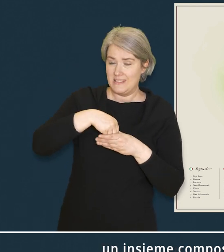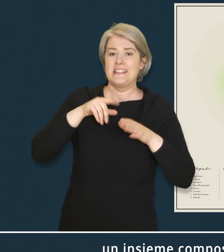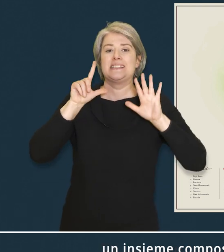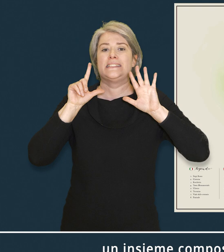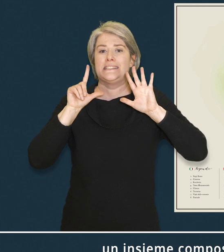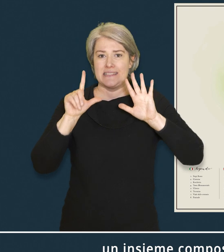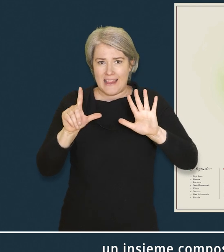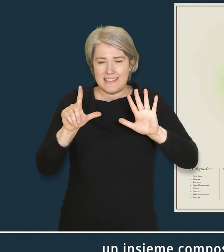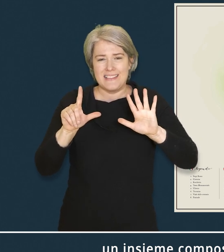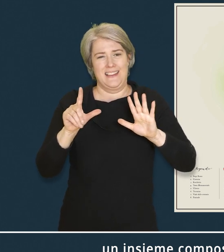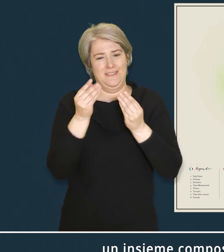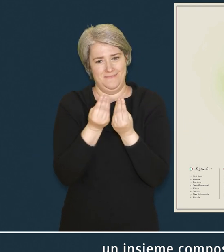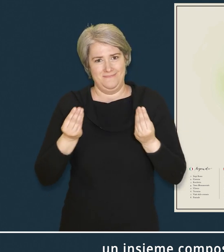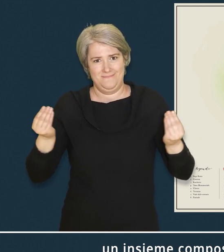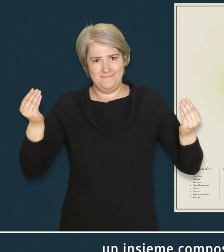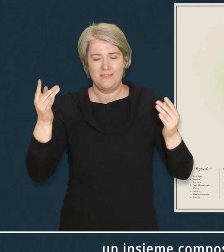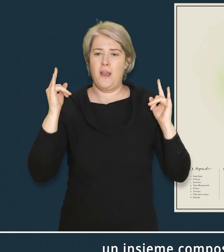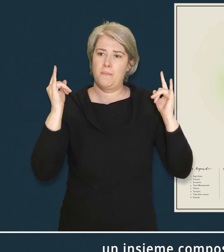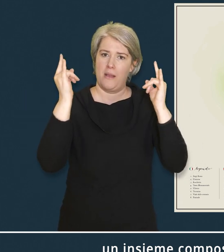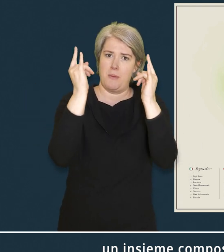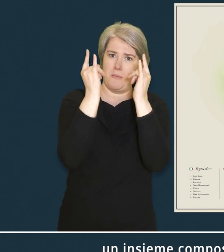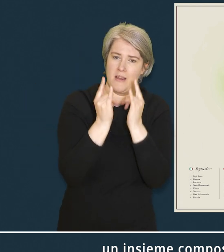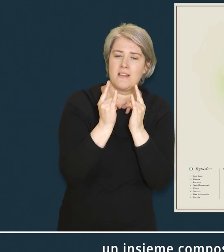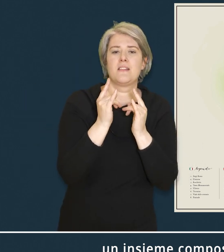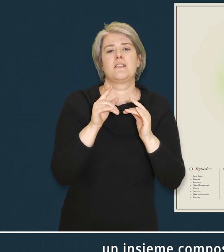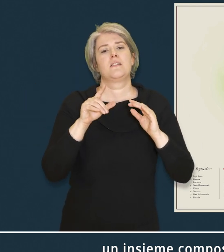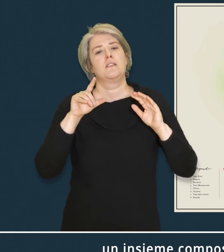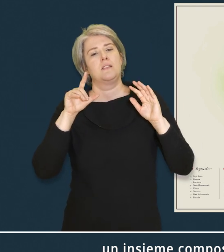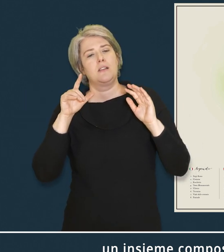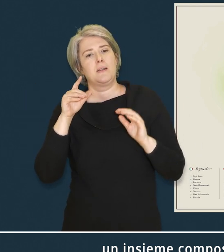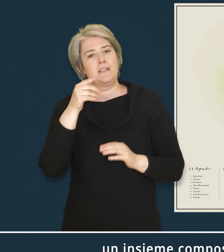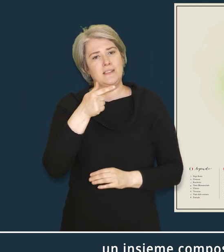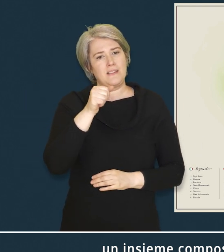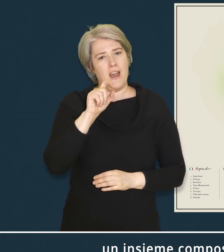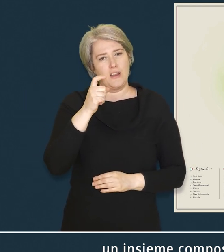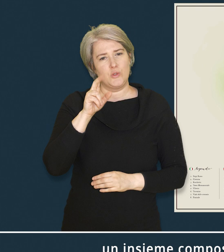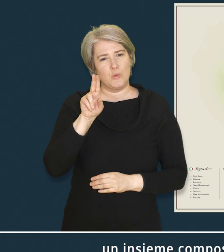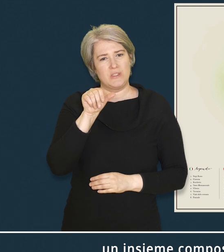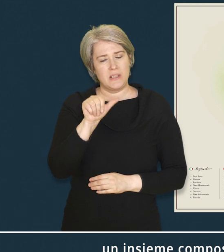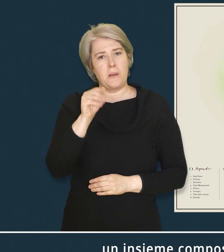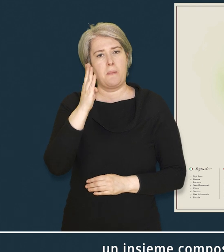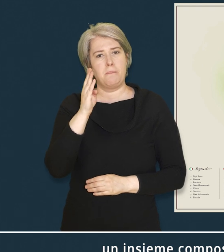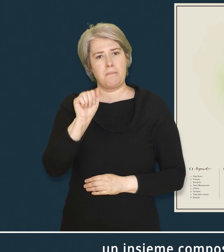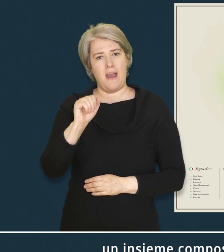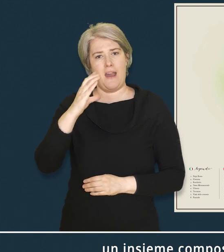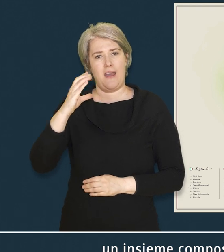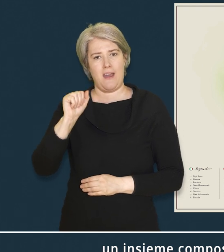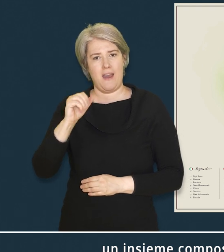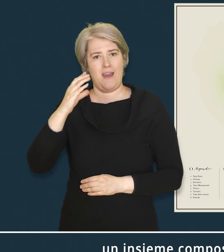Un insieme composto da 7 esemplari di Taxus baccata.